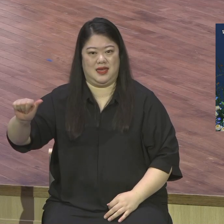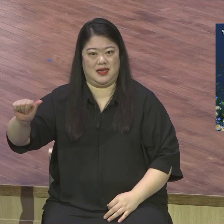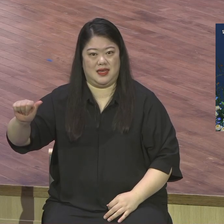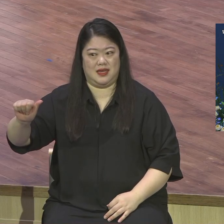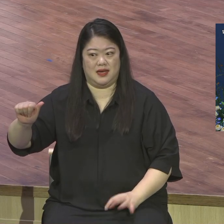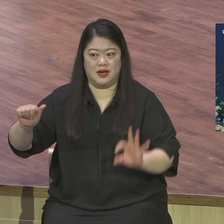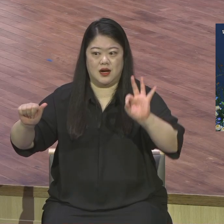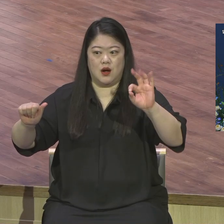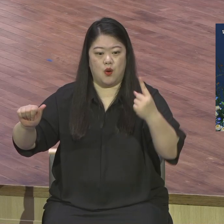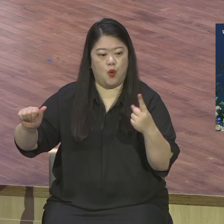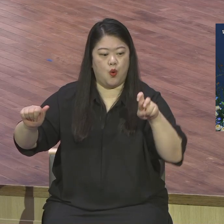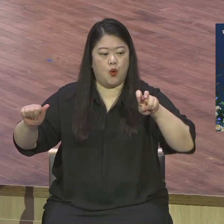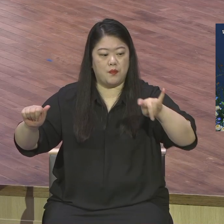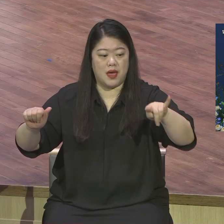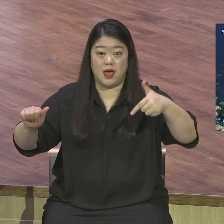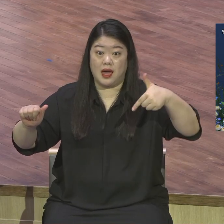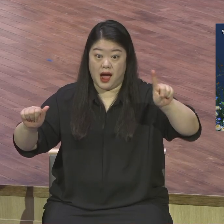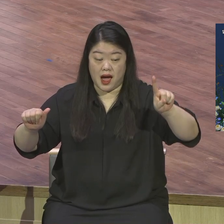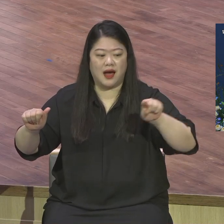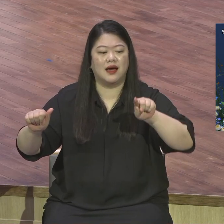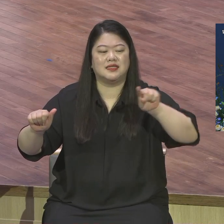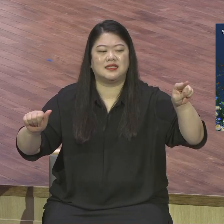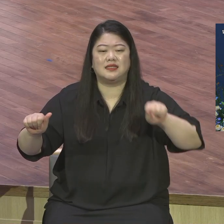시작과 끝. 알파와 오메가.